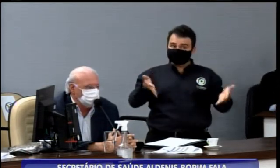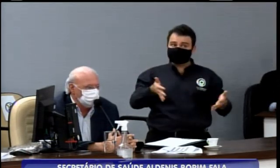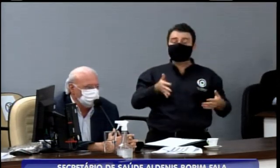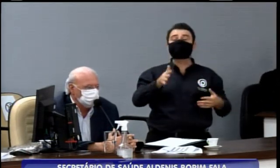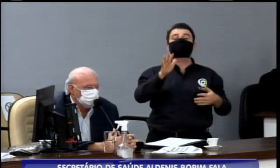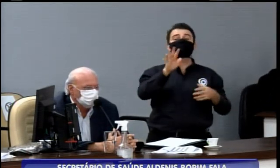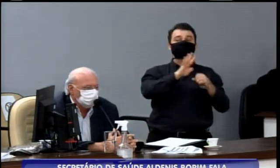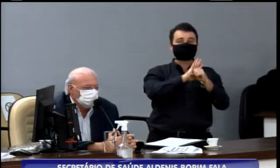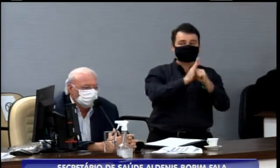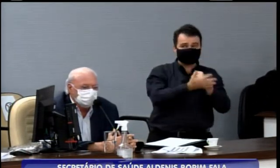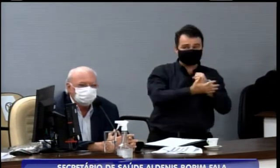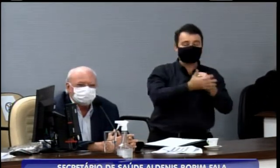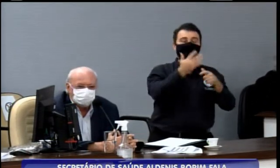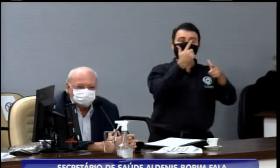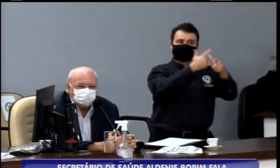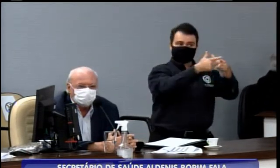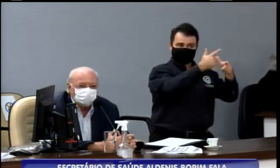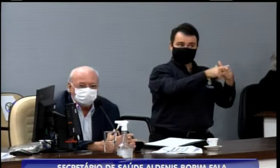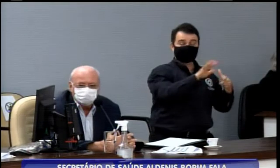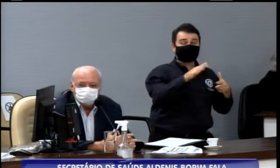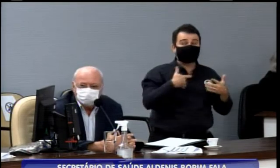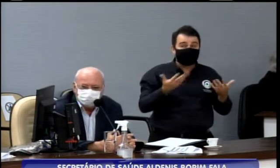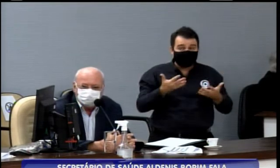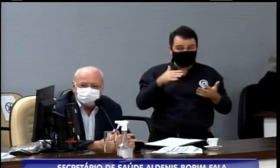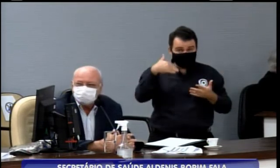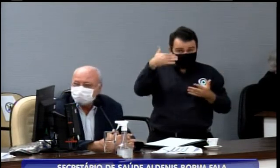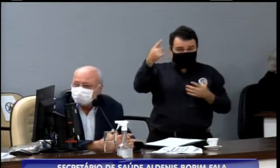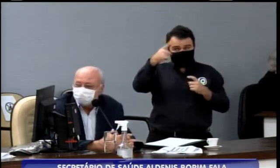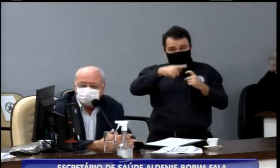a pandemia. E está sendo.